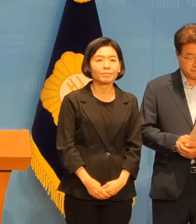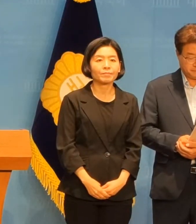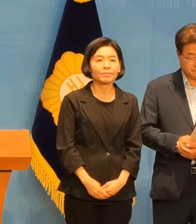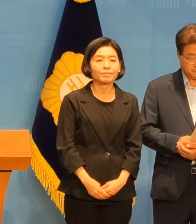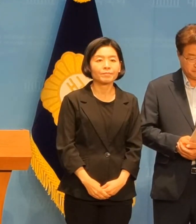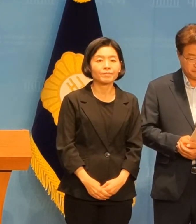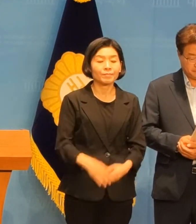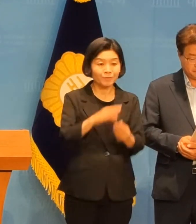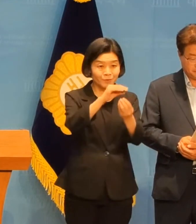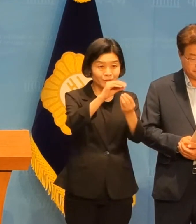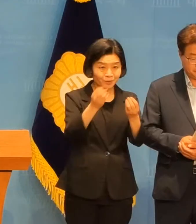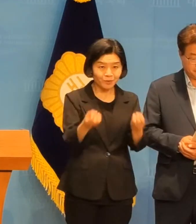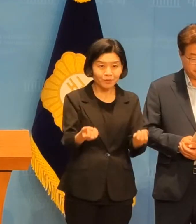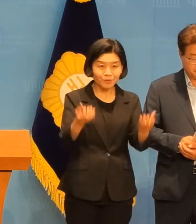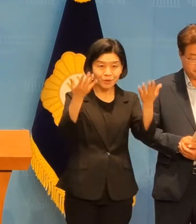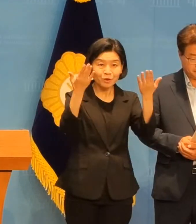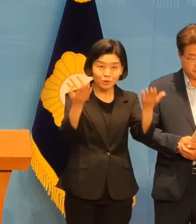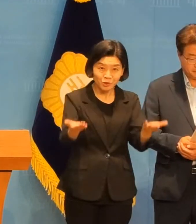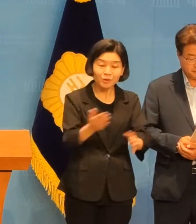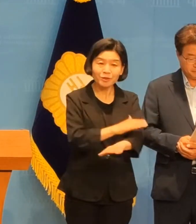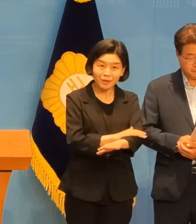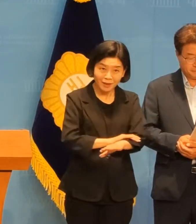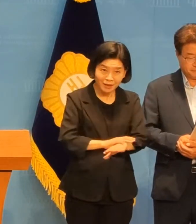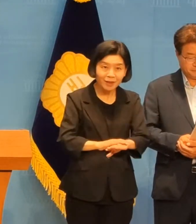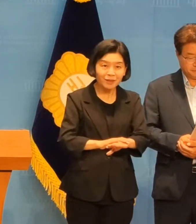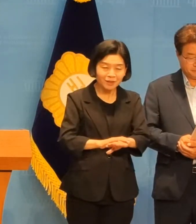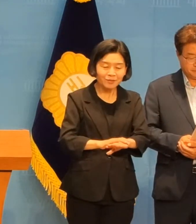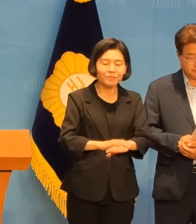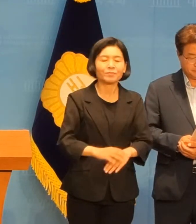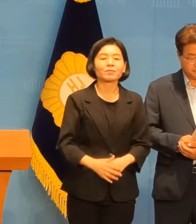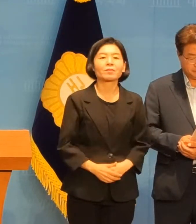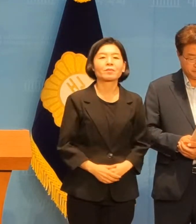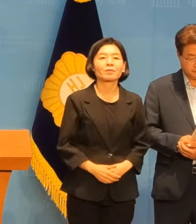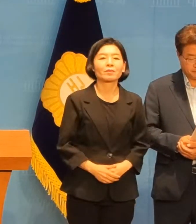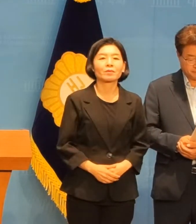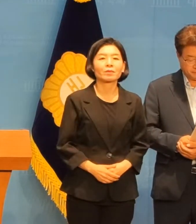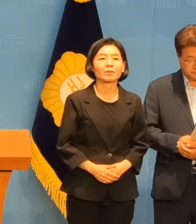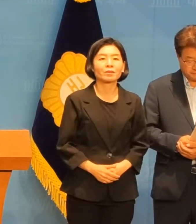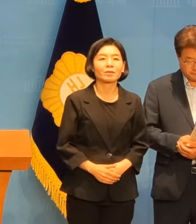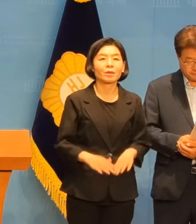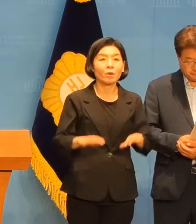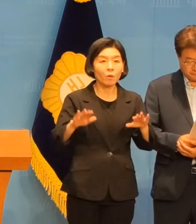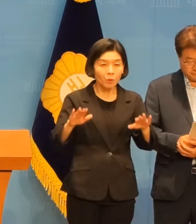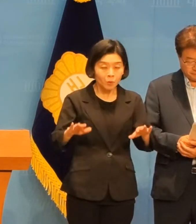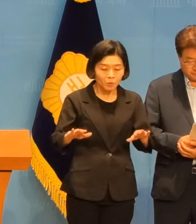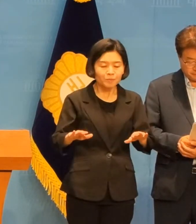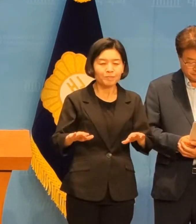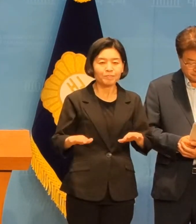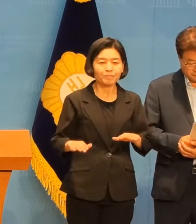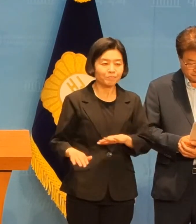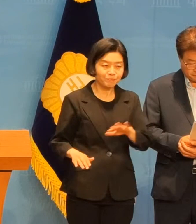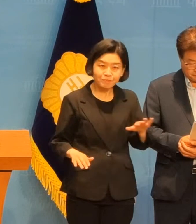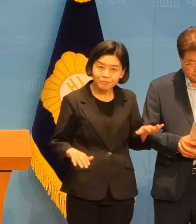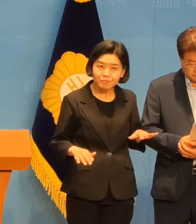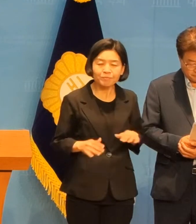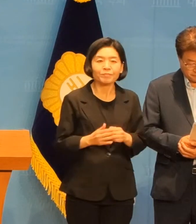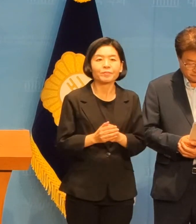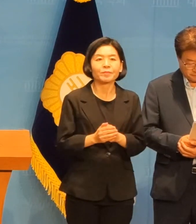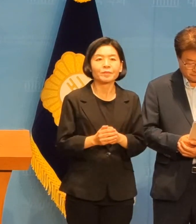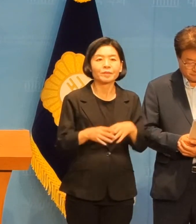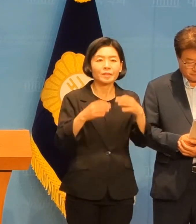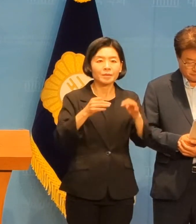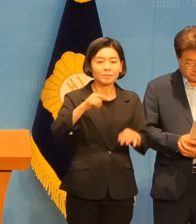네, 추석 연휴 다들 잘 보내셨는지요? 오늘 저희들은